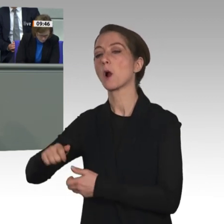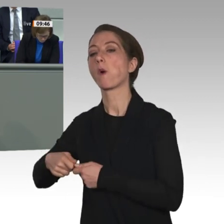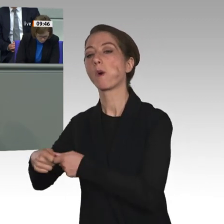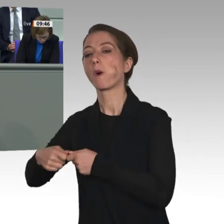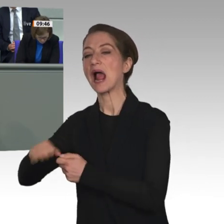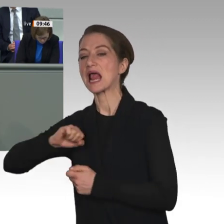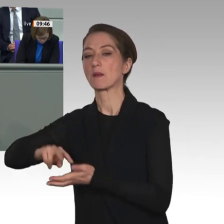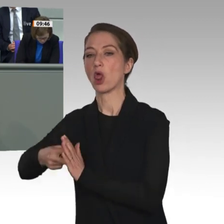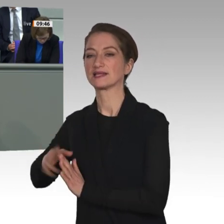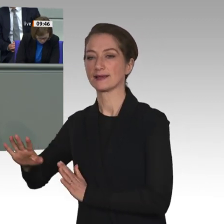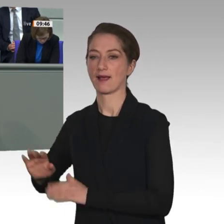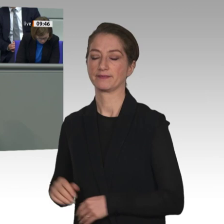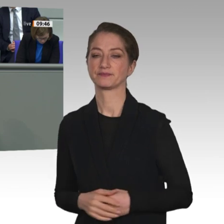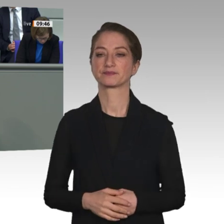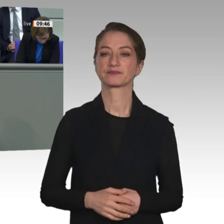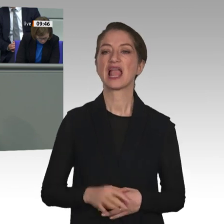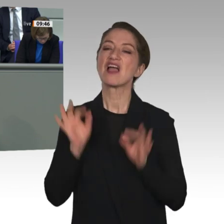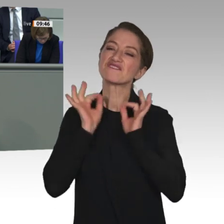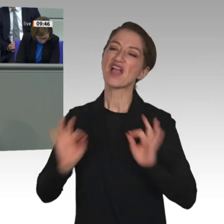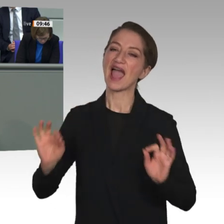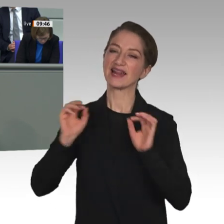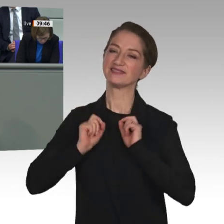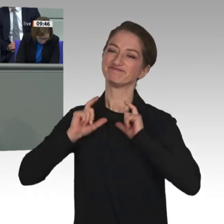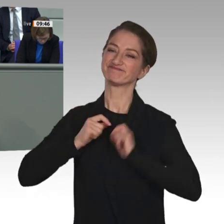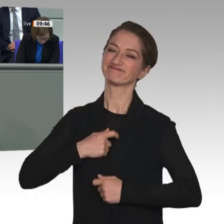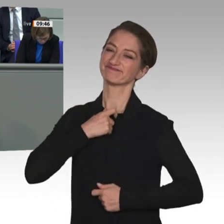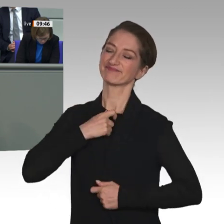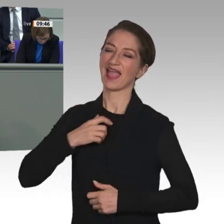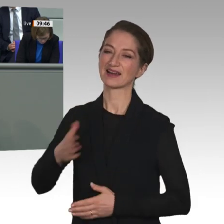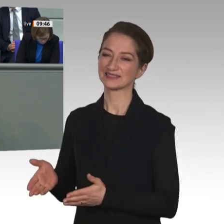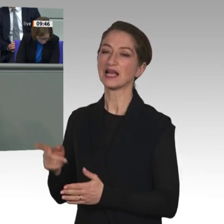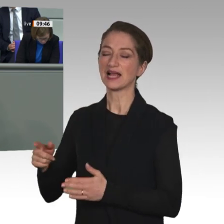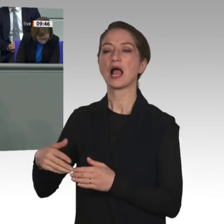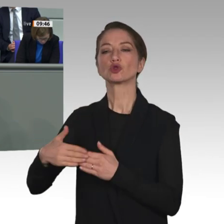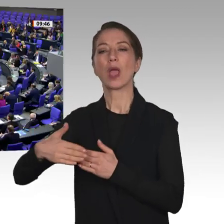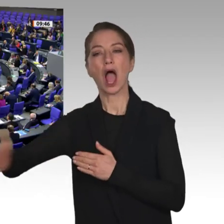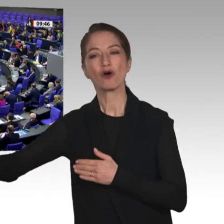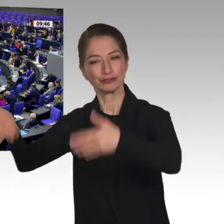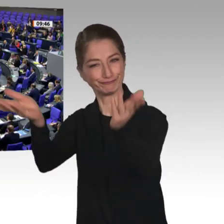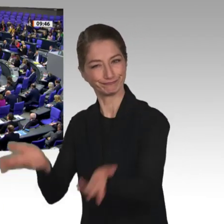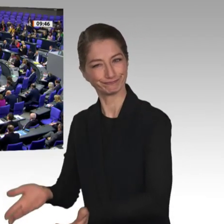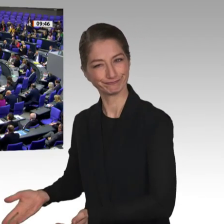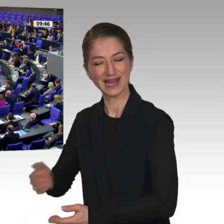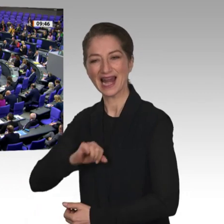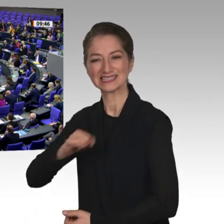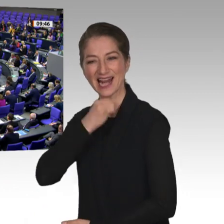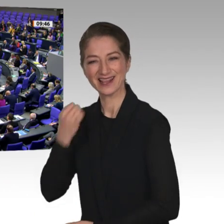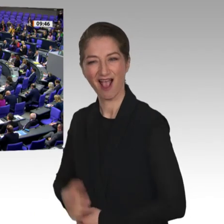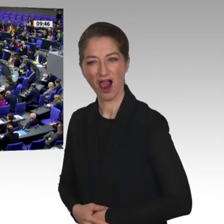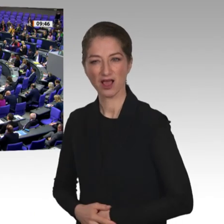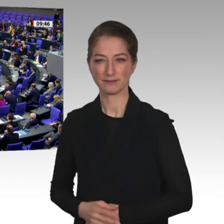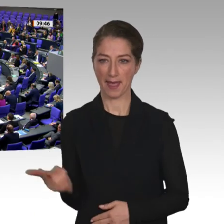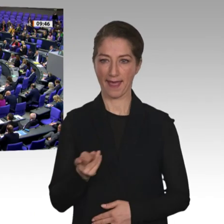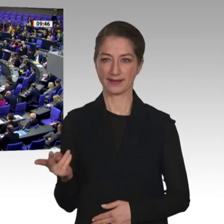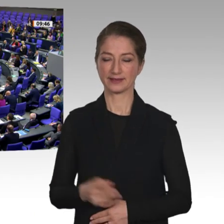Thesen. Feine bürgerliche Herren, die die Tür für Rechtsradikale öffnen, meine Damen und Herren. Meine Damen und Herren, unsere Gesellschaft ist